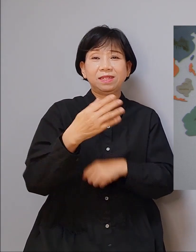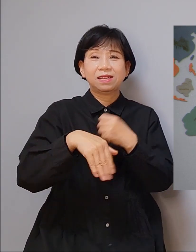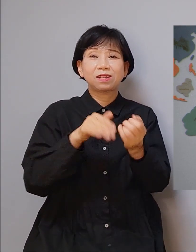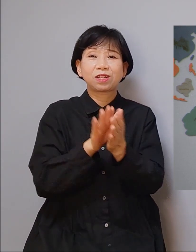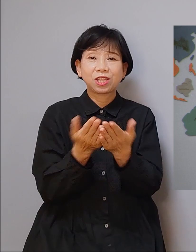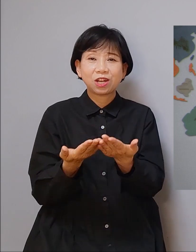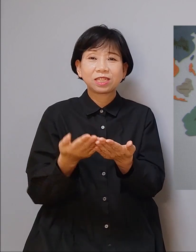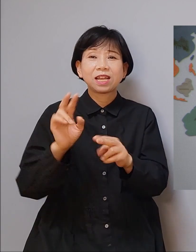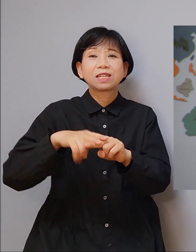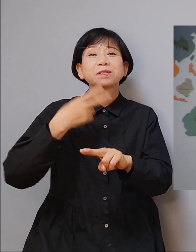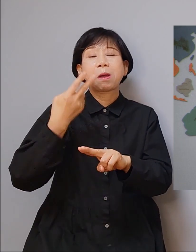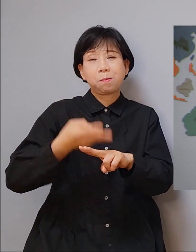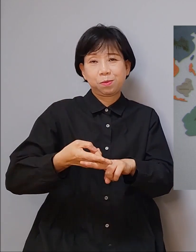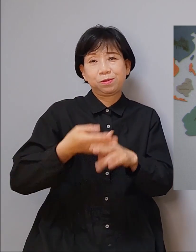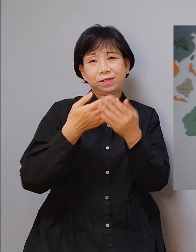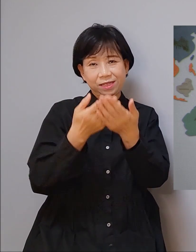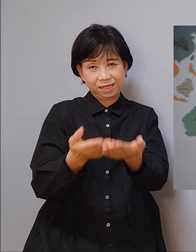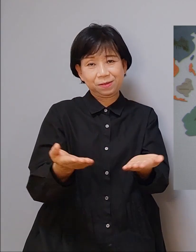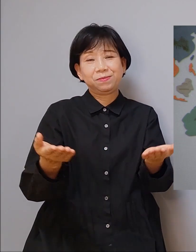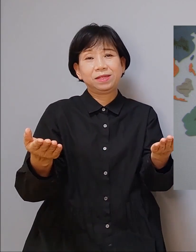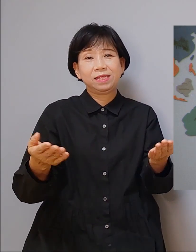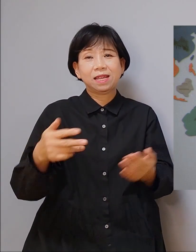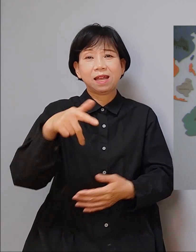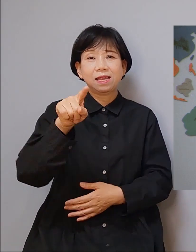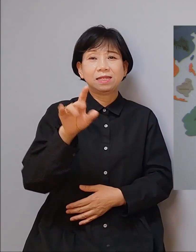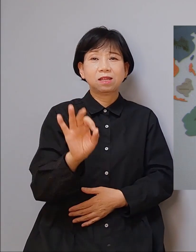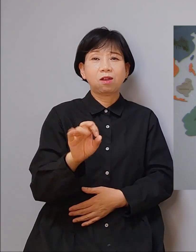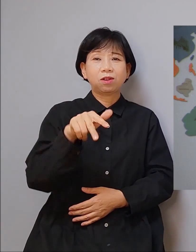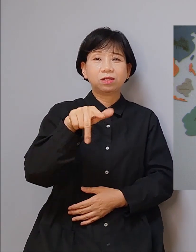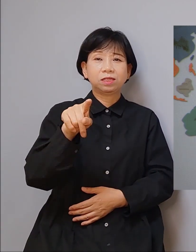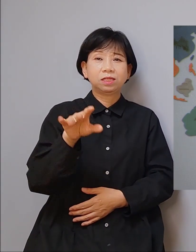성경책을 또 선물로 받으실 우리 정정순 권사님.